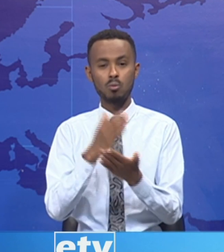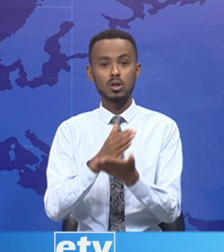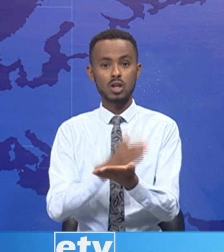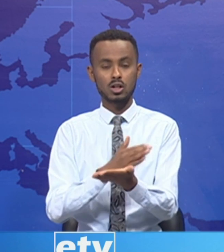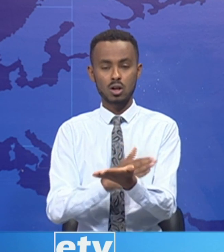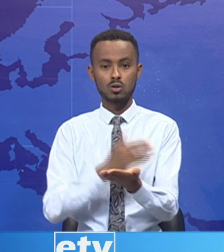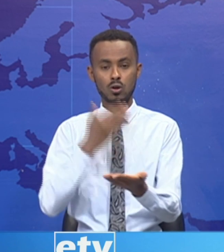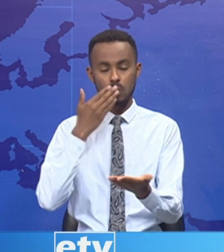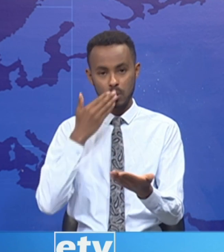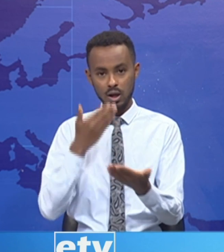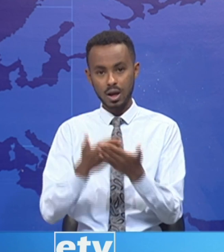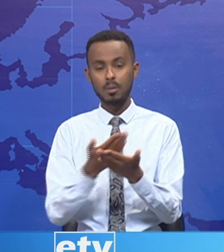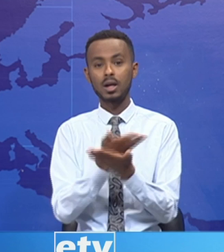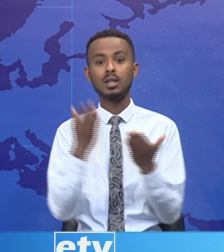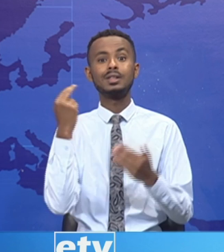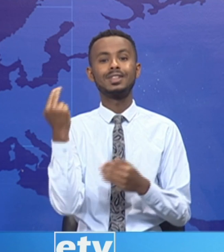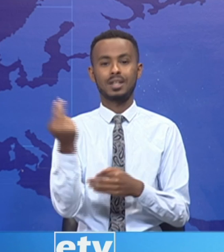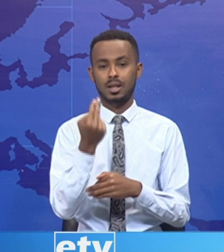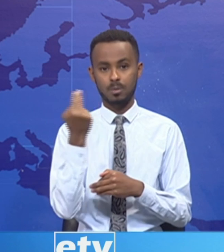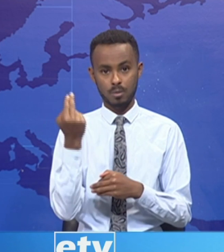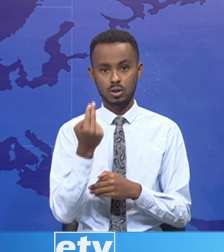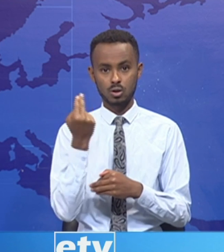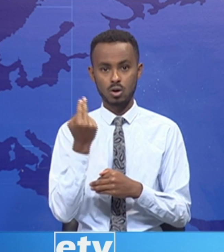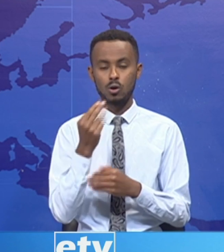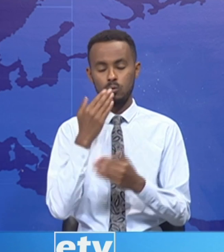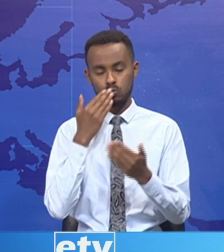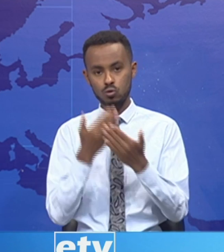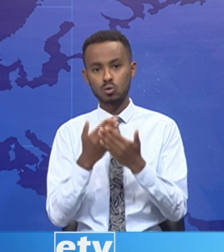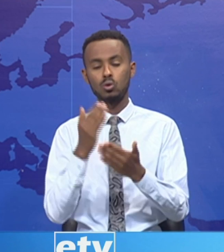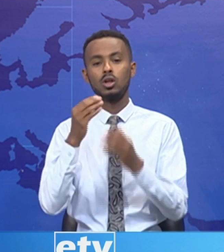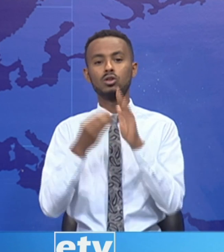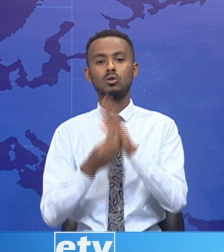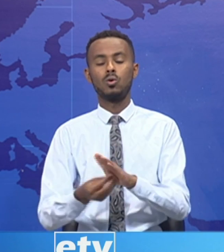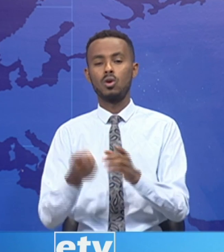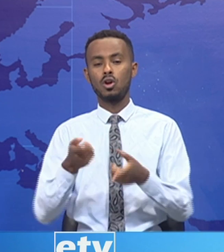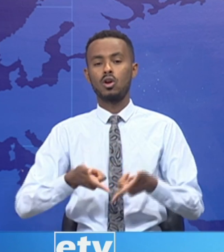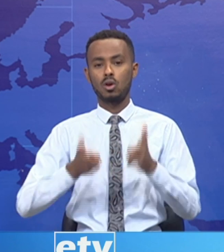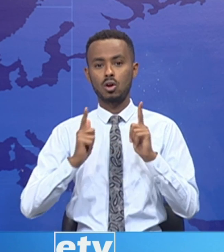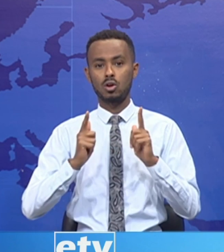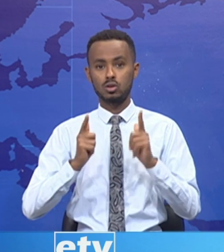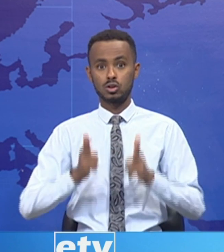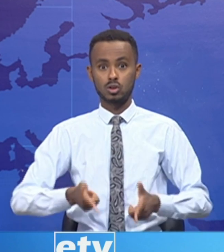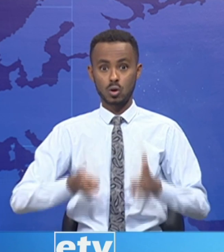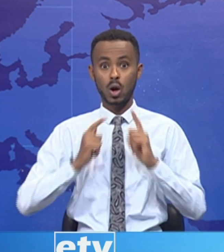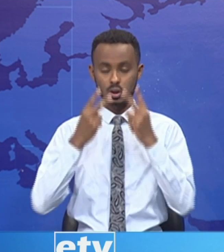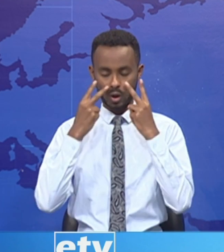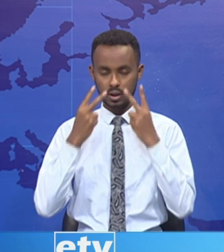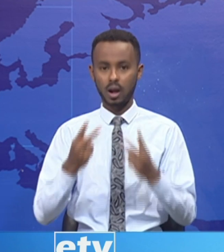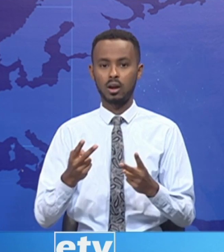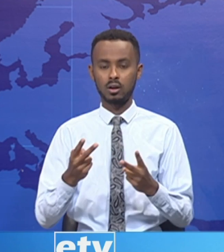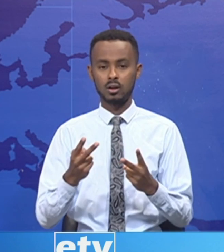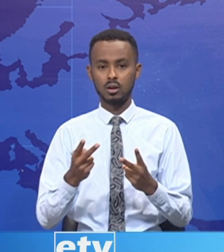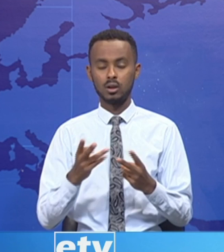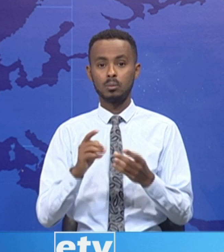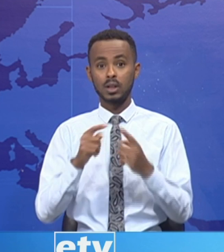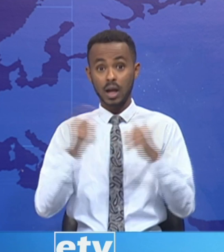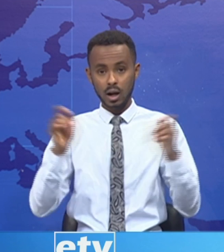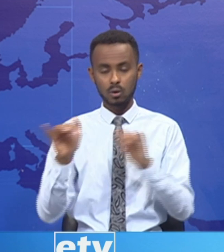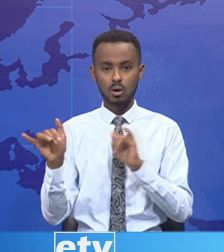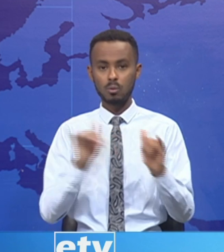መሻሻሎች ለበጎ ስንጠቀምባቸው አውንታዊ ተጽዕኖ ሲኖራቸው አይተናል።